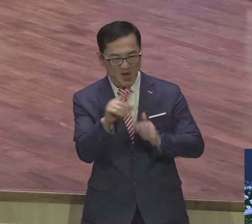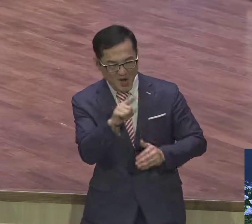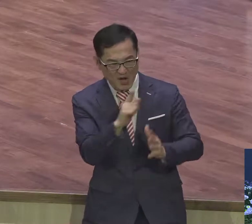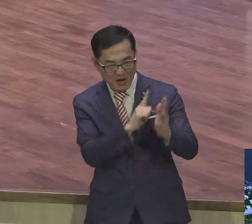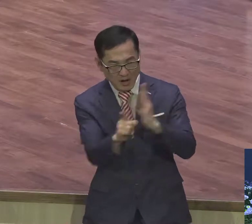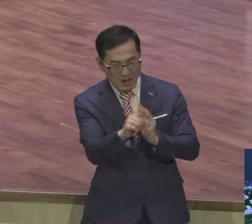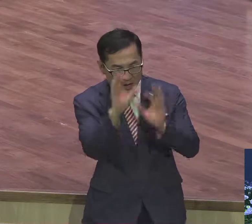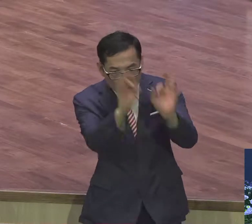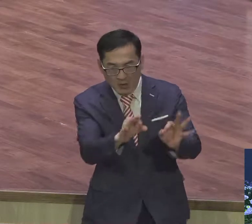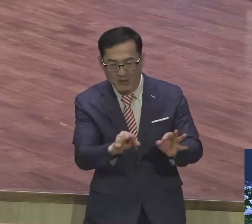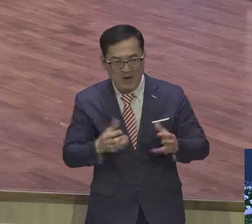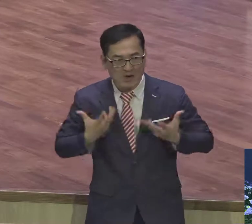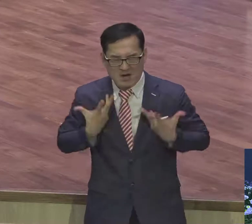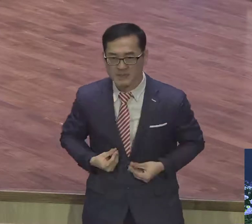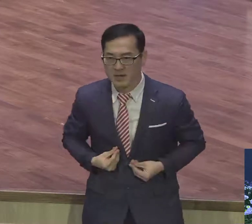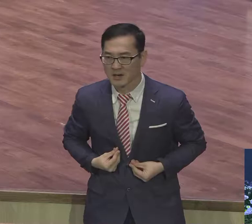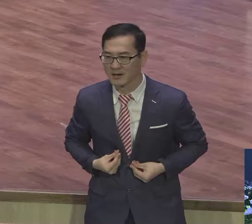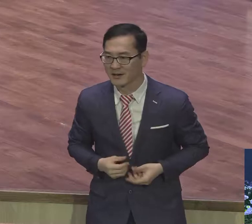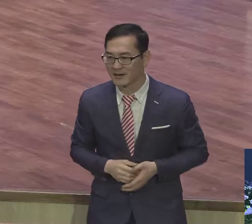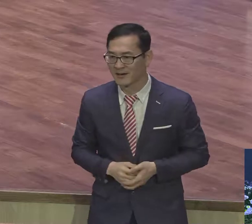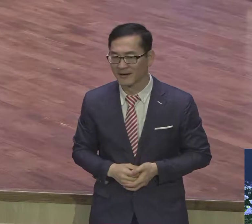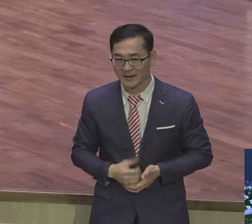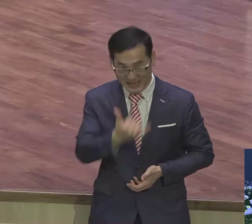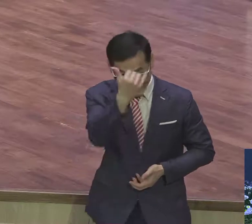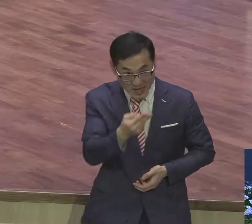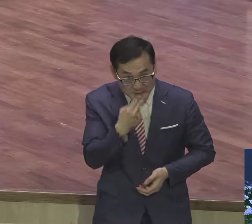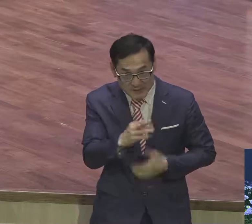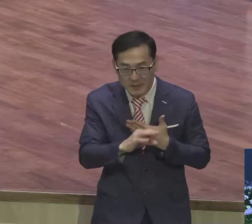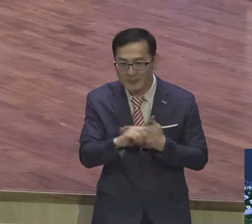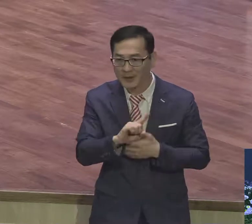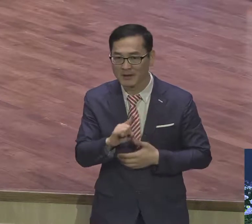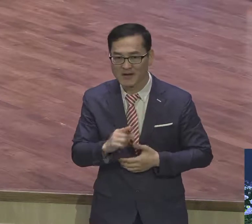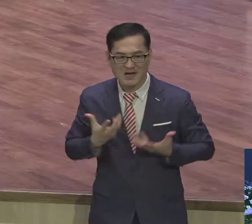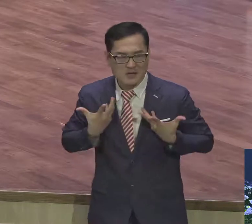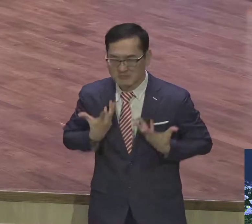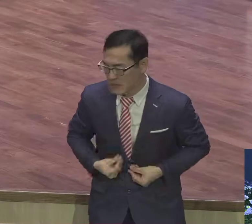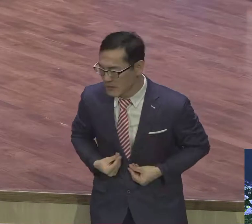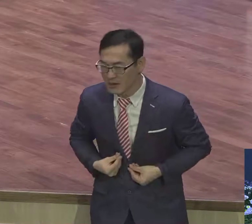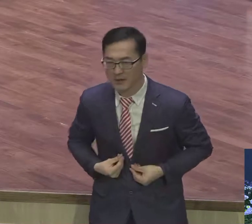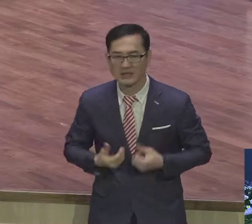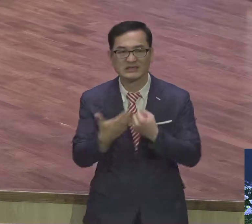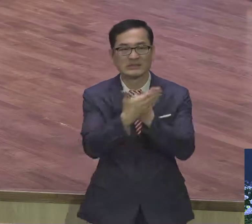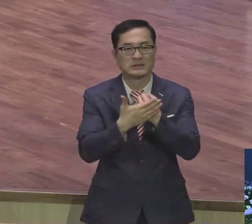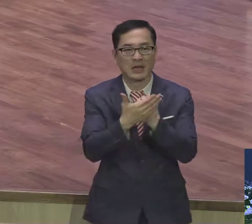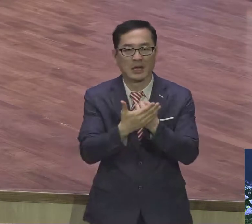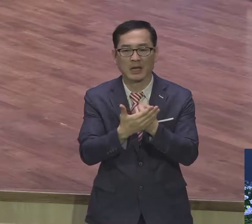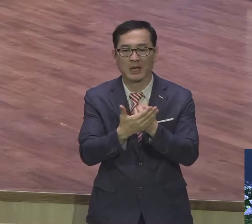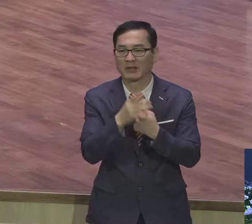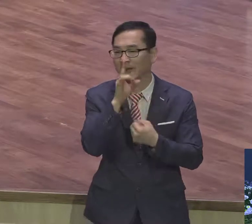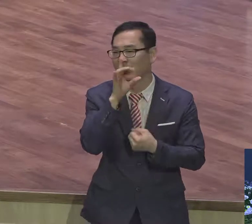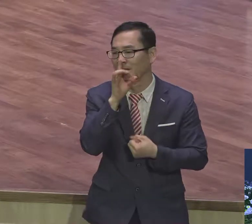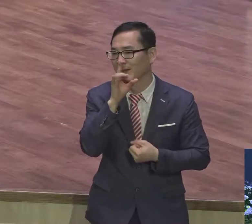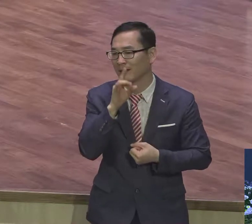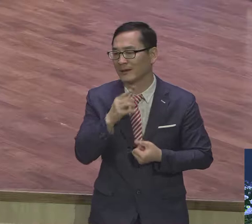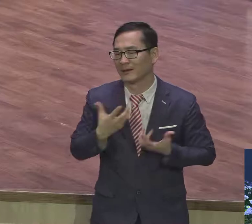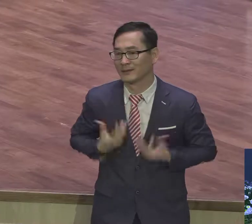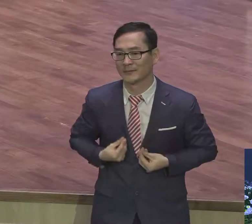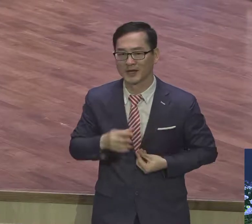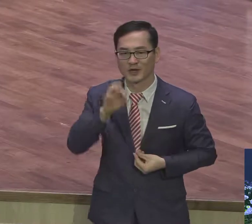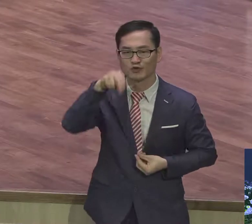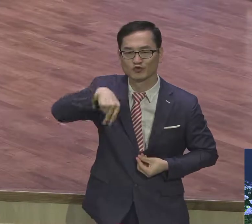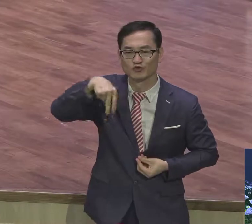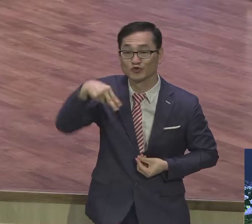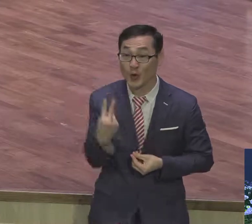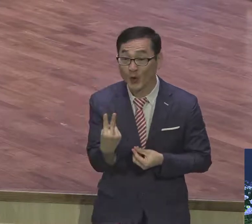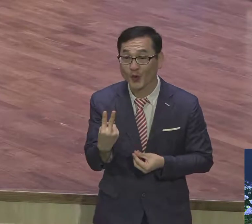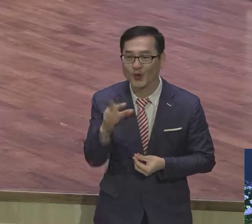막 그런지 질서없이 놀고 막 예의없이 놀면요 그냥 막 은혜도 받기 전에 상처부터 받아봐 유교 배경